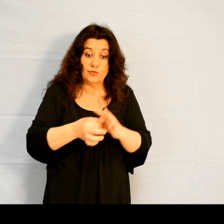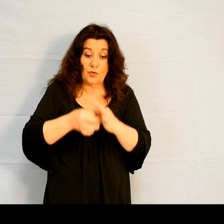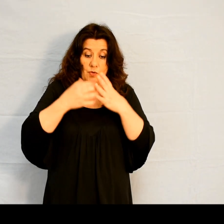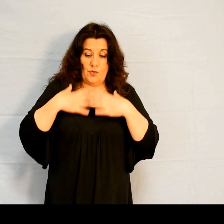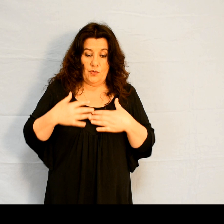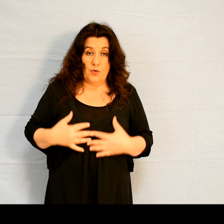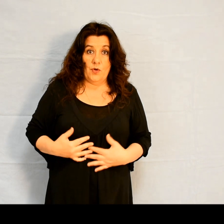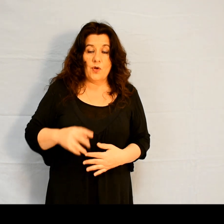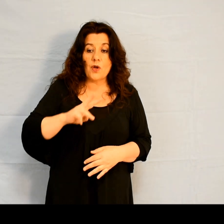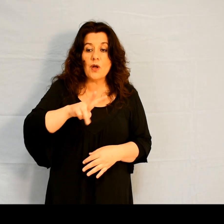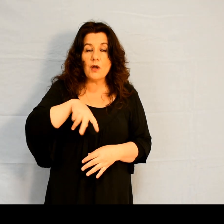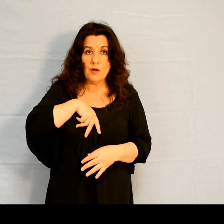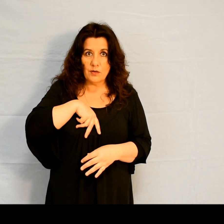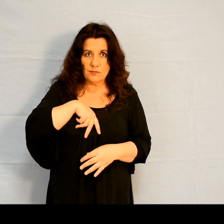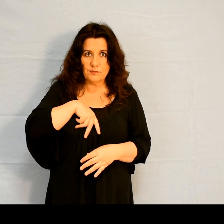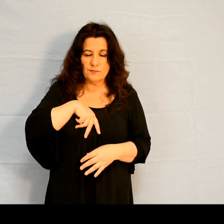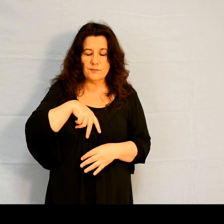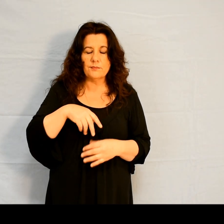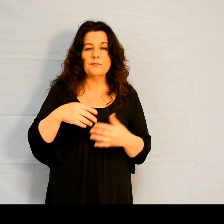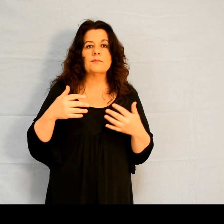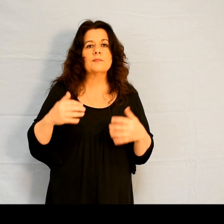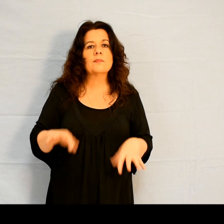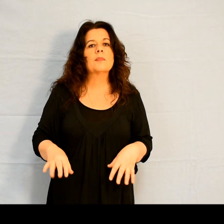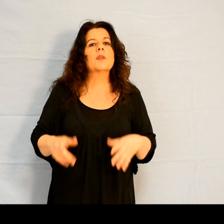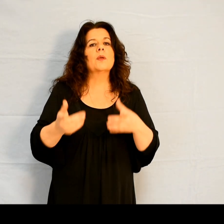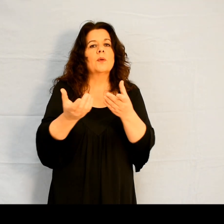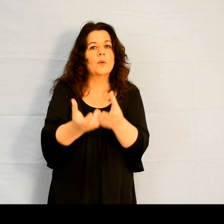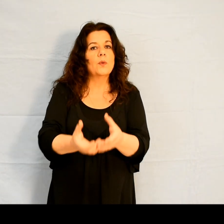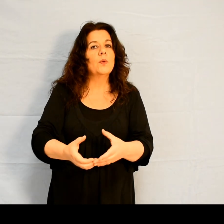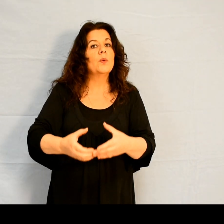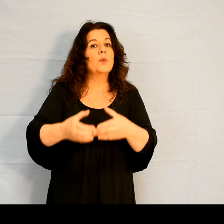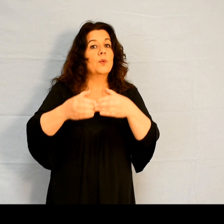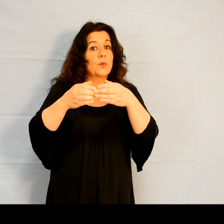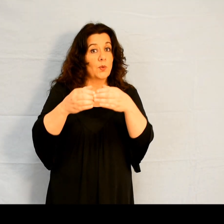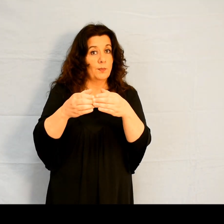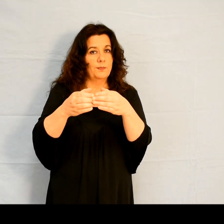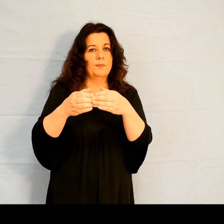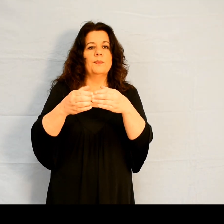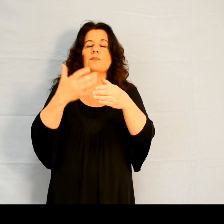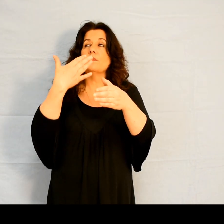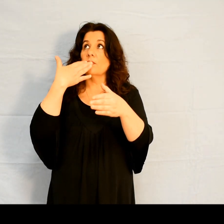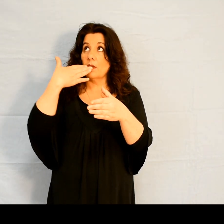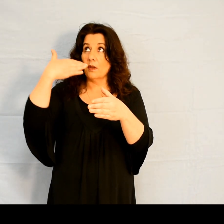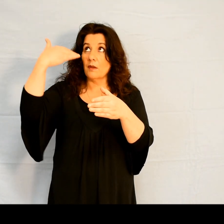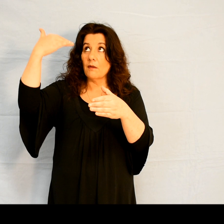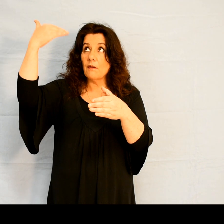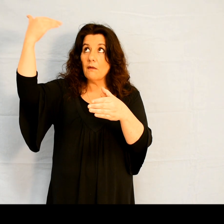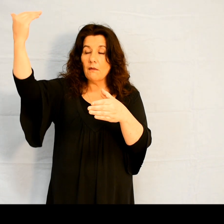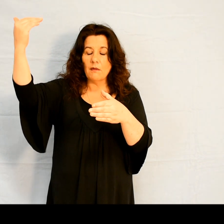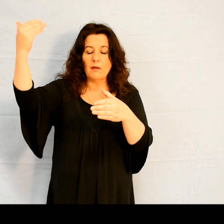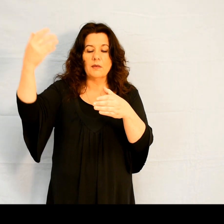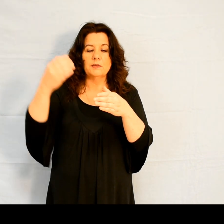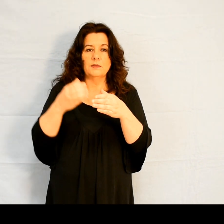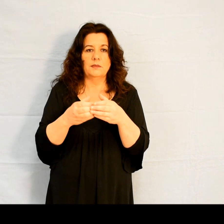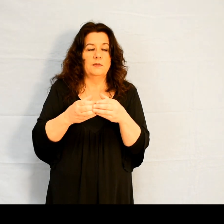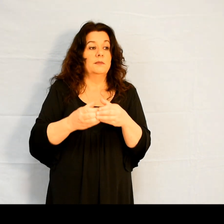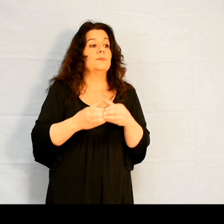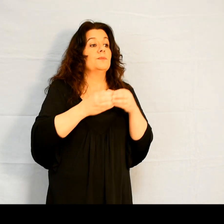Puis, ayant pris une coupe et ayant rendu grâce, il leur donna en disant : «